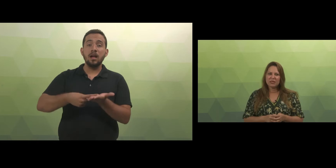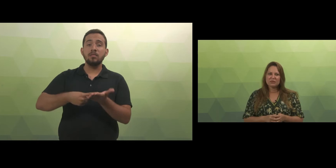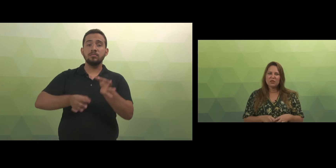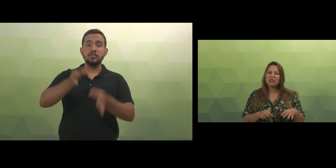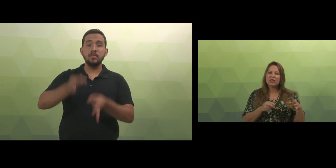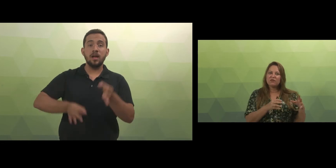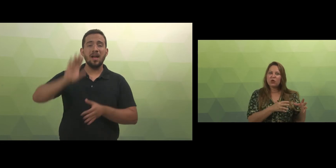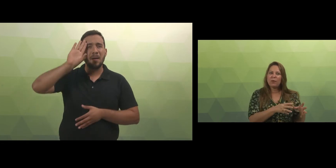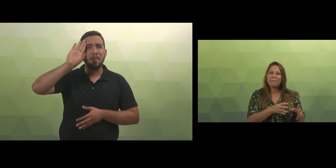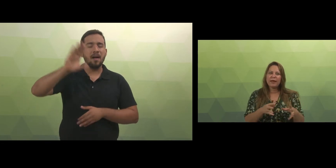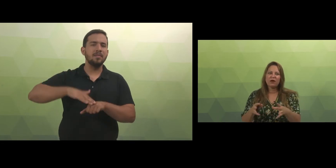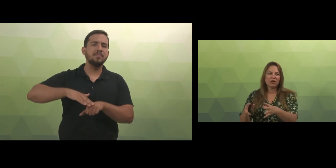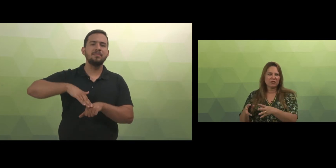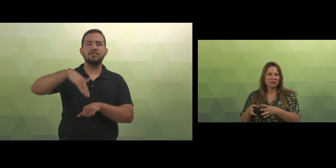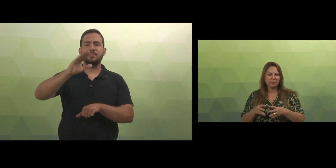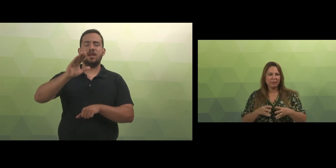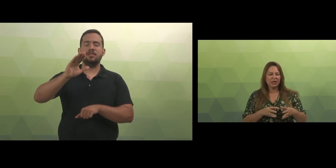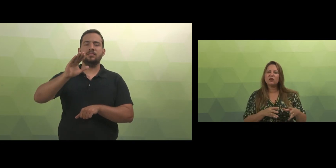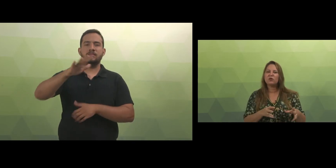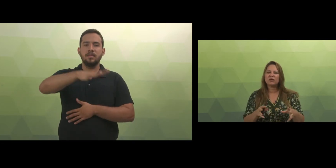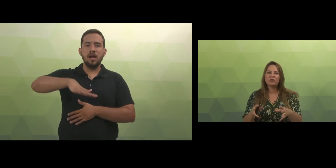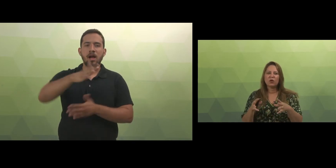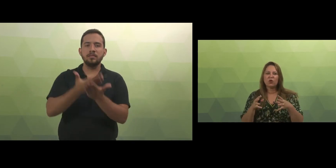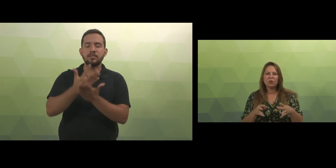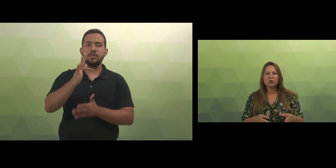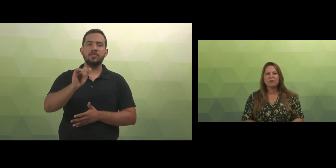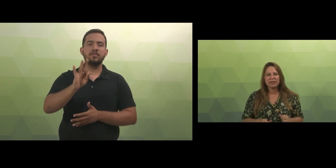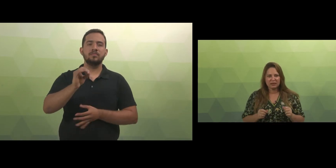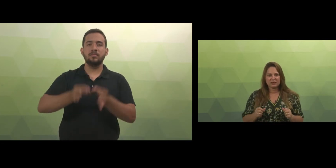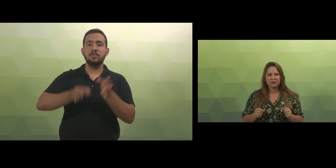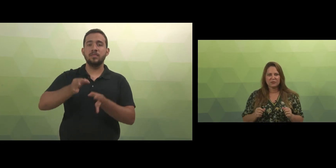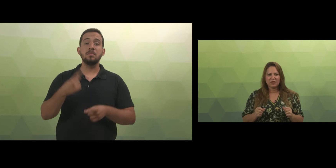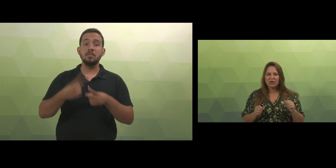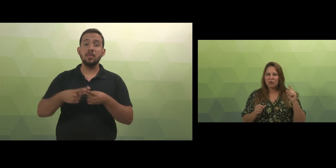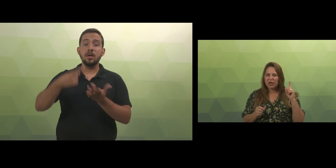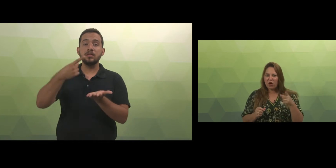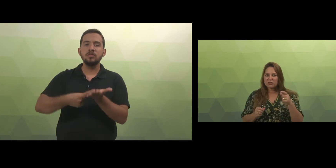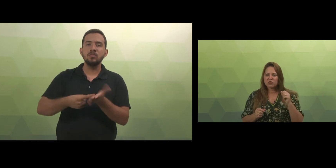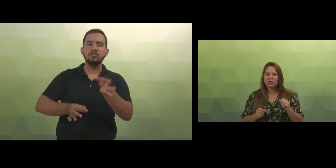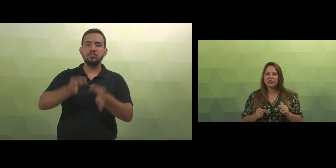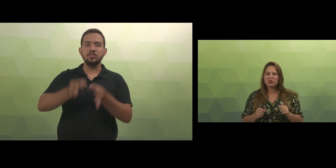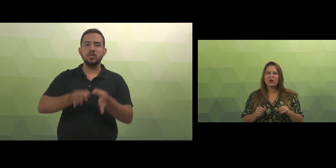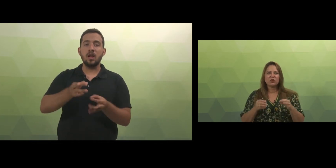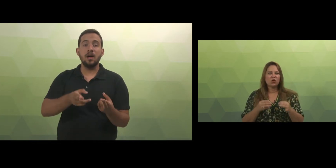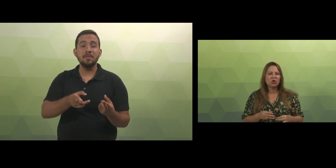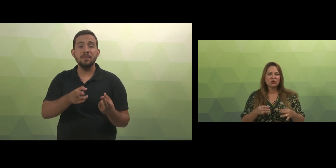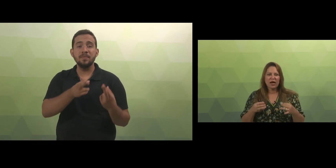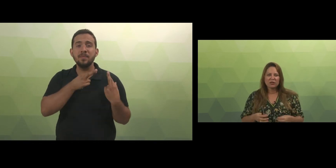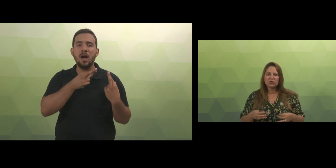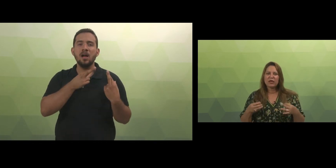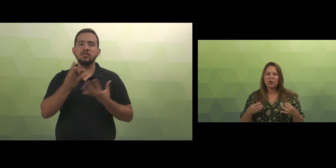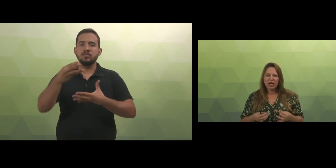Isso mesmo, devido ao papel que ele desempenha no modelo econômico capitalista. O negócio jurídico é